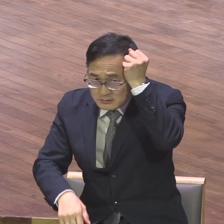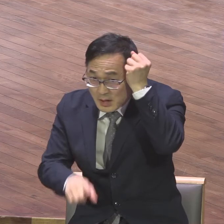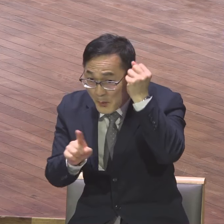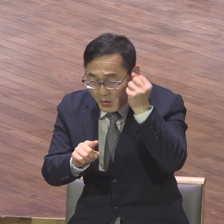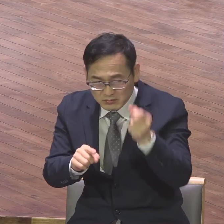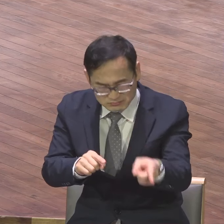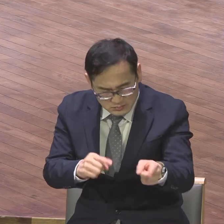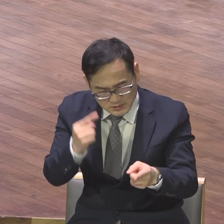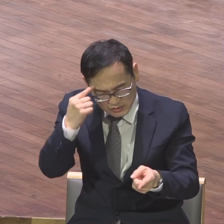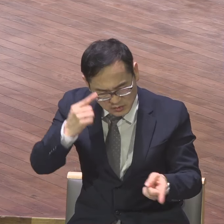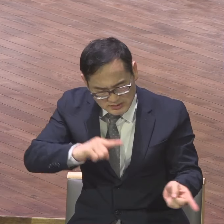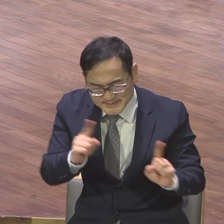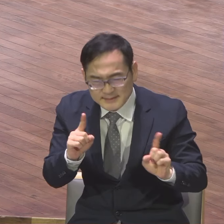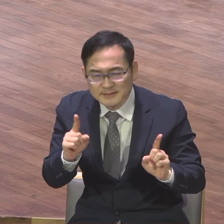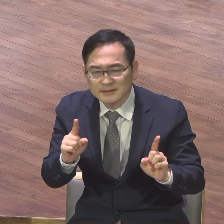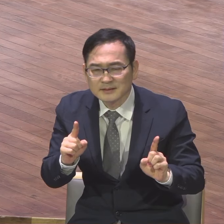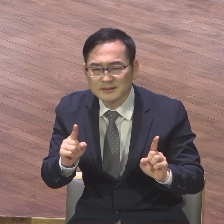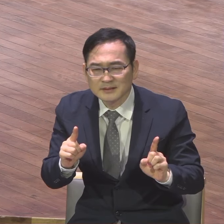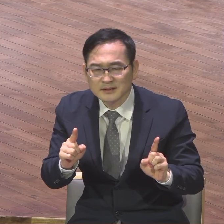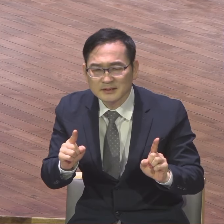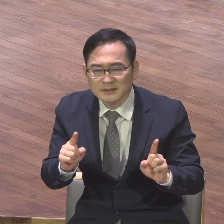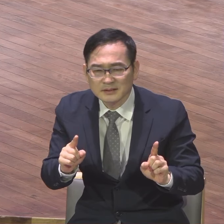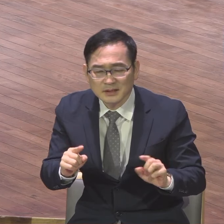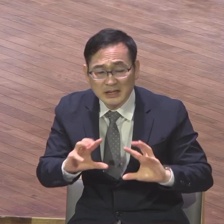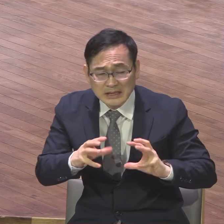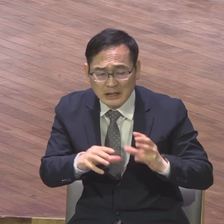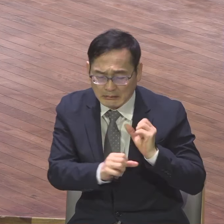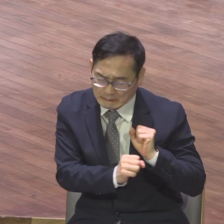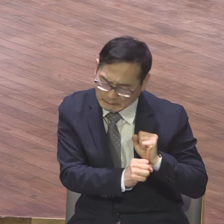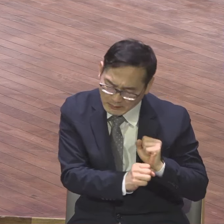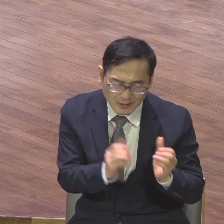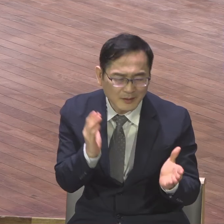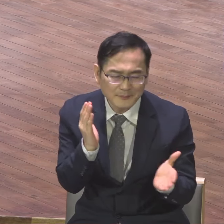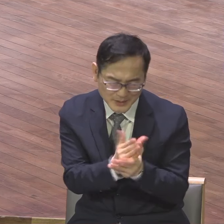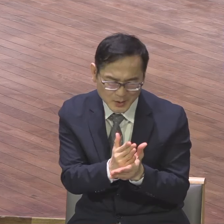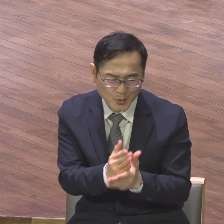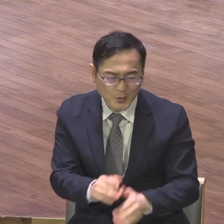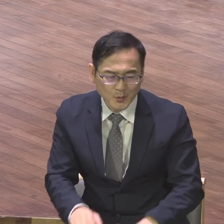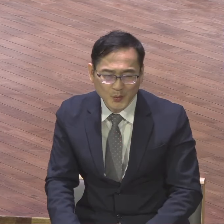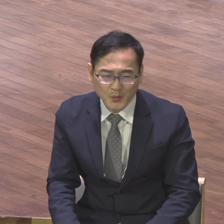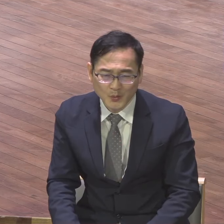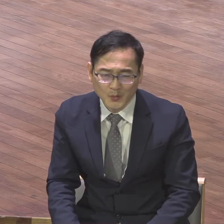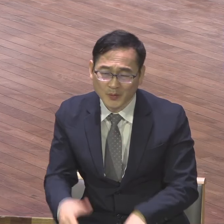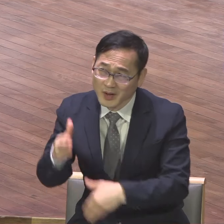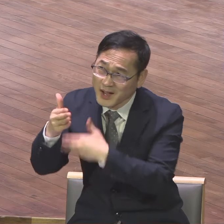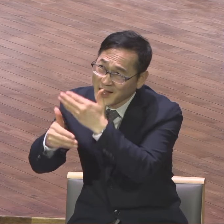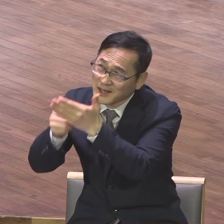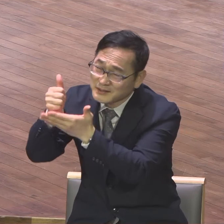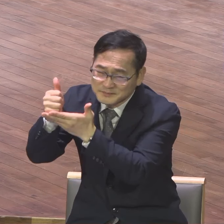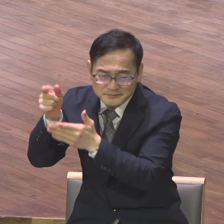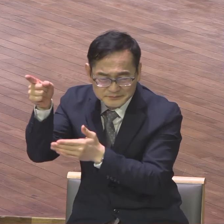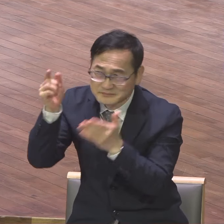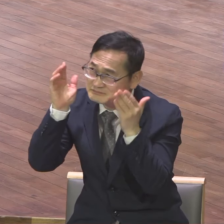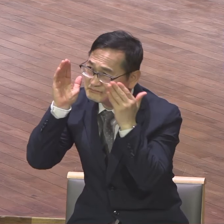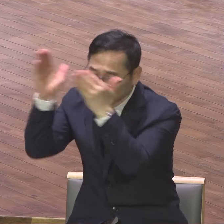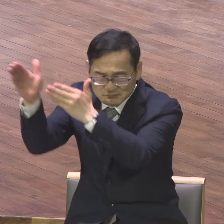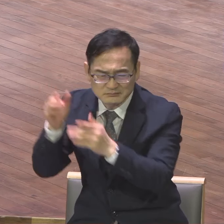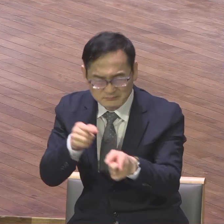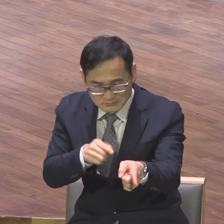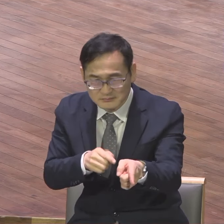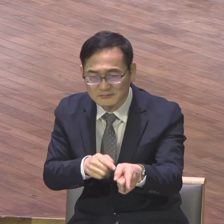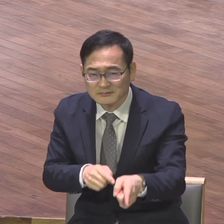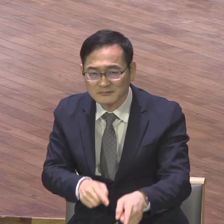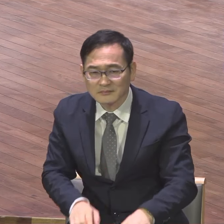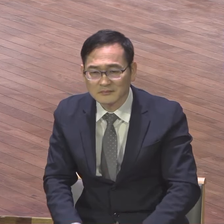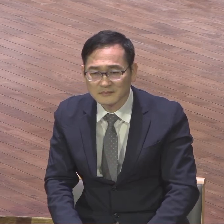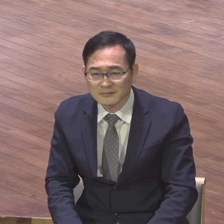정신 차리고 서른에 맨 인생 살지 말고 본론 인생 좀 살아라.